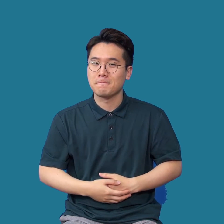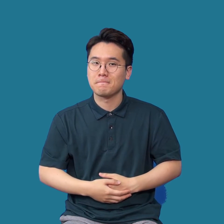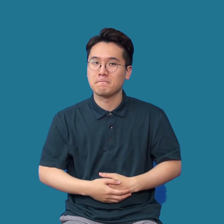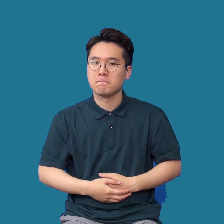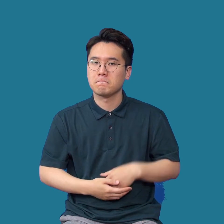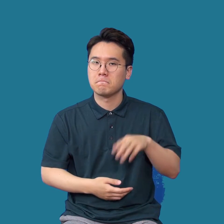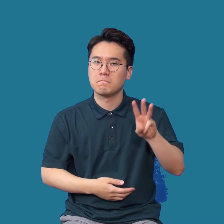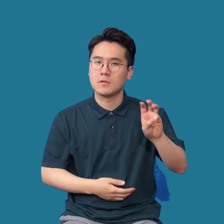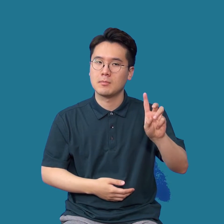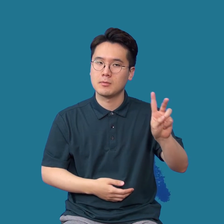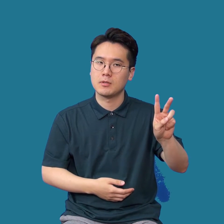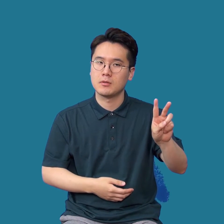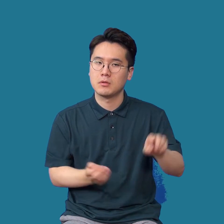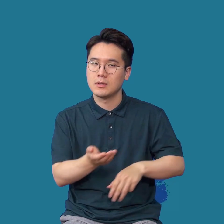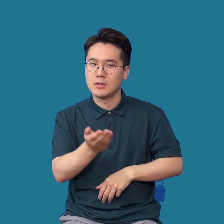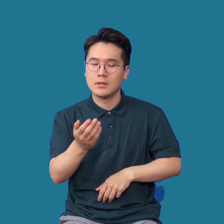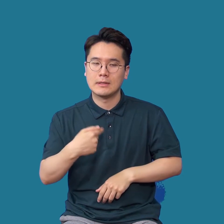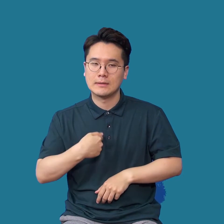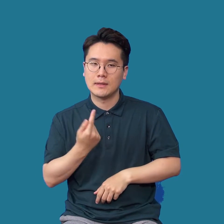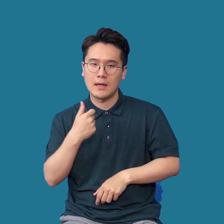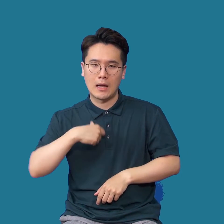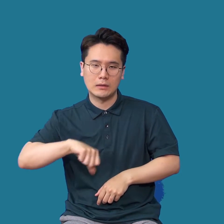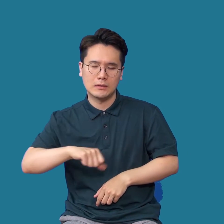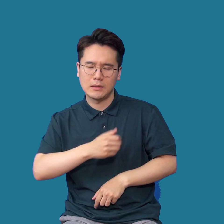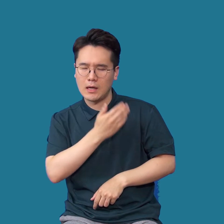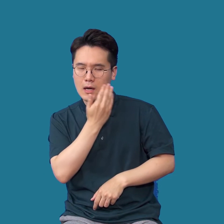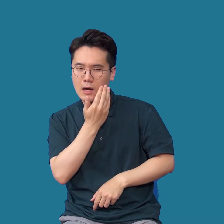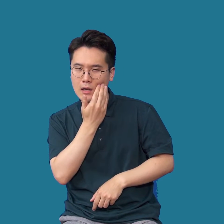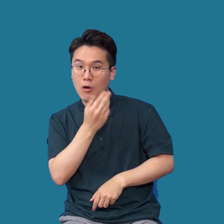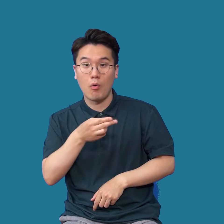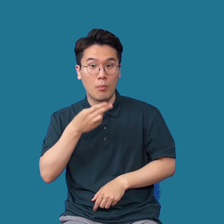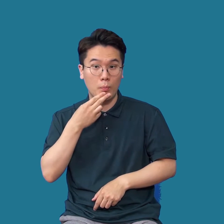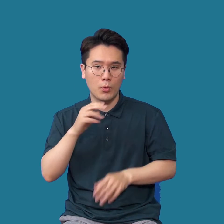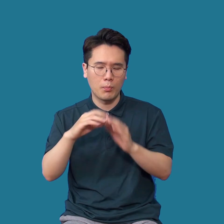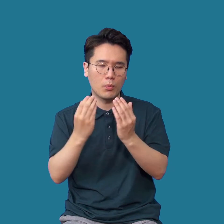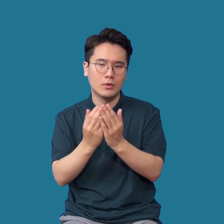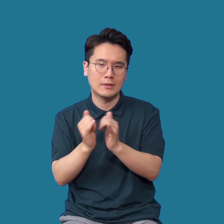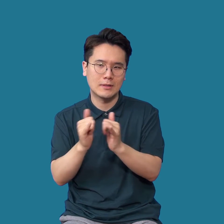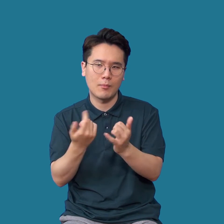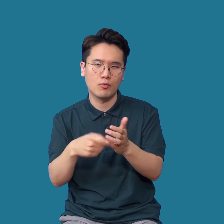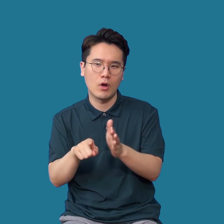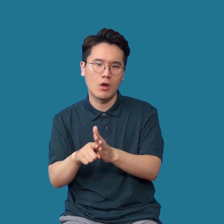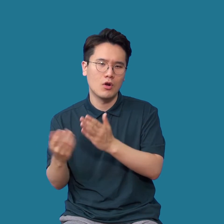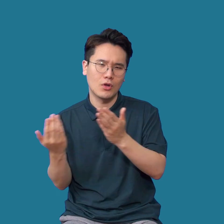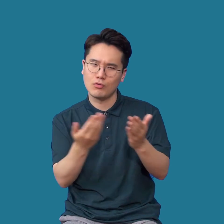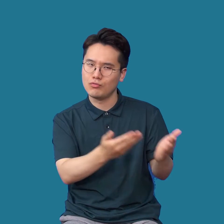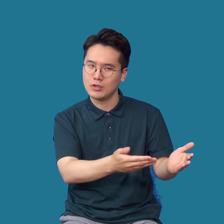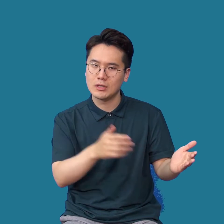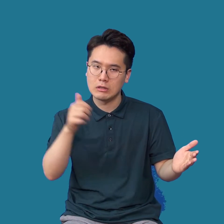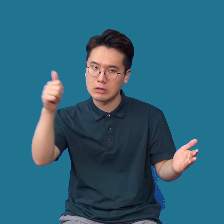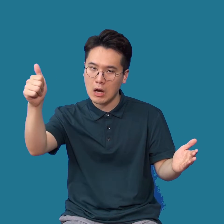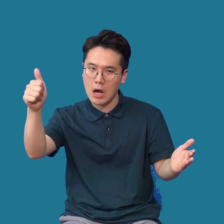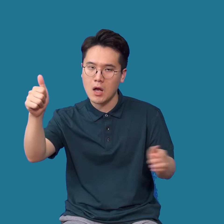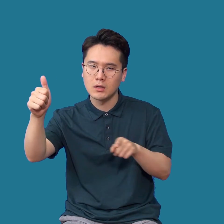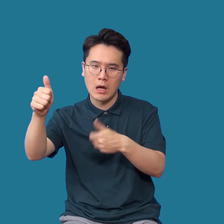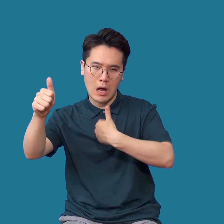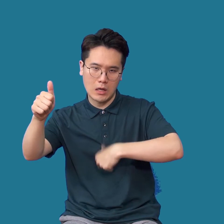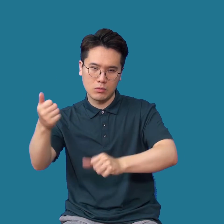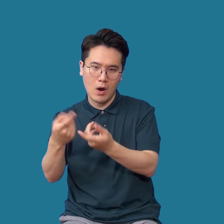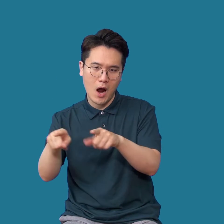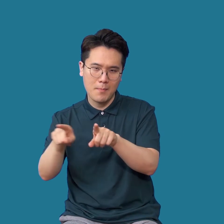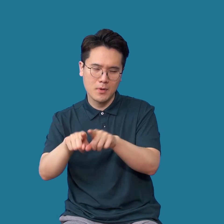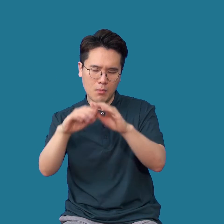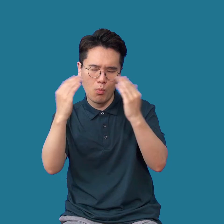아들을 아끼지 아니하시고 우리 모든 사람을 위하여 내주시니가 어찌 그 아들과 함께 모든 것을 우리에게 주시지